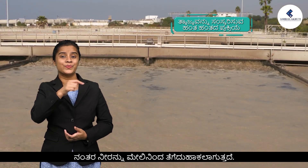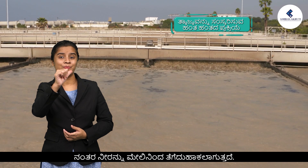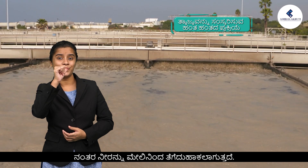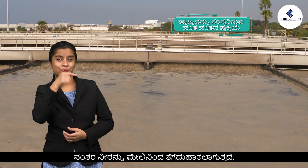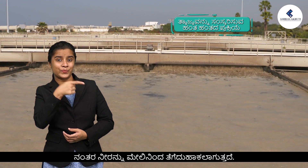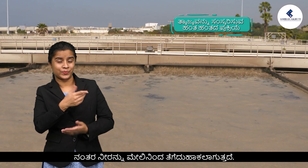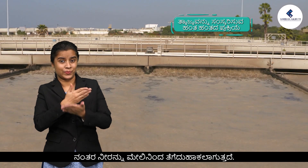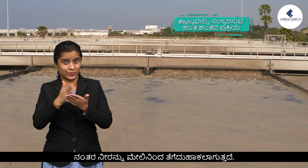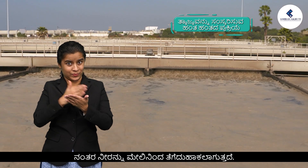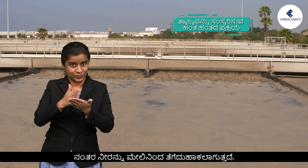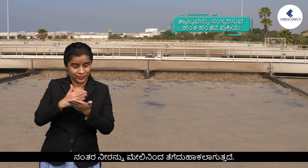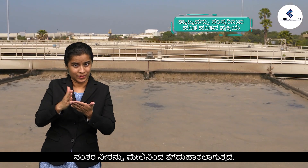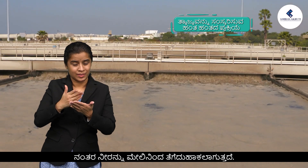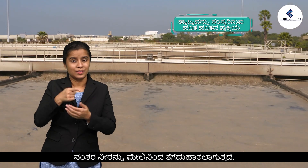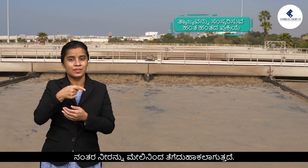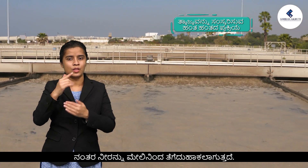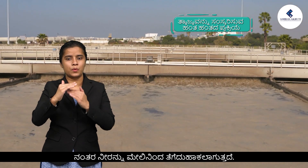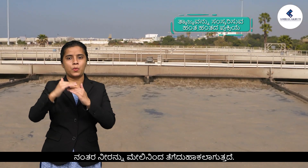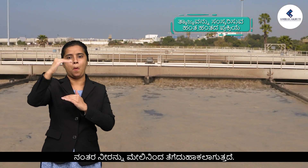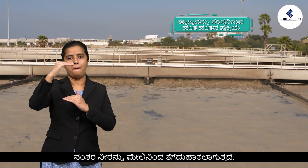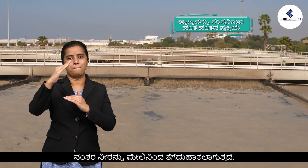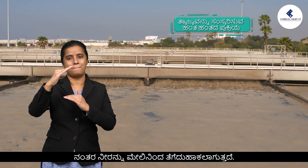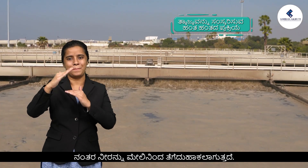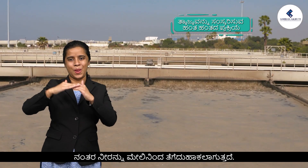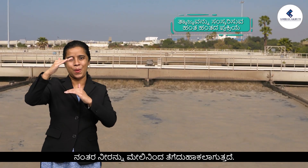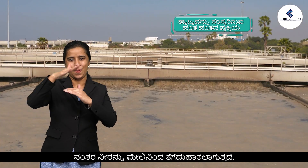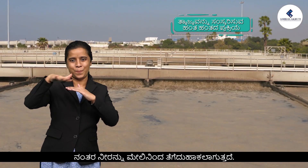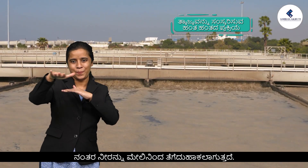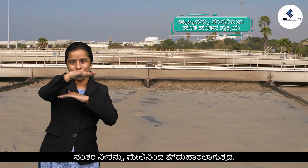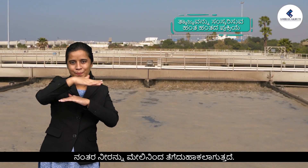ನಂತರ ನೀರನ್ನು ಮೇಲಿನಿಂದ ತೆಗೆದುಹಾಕಲಾಗುತ್ತದೆ.